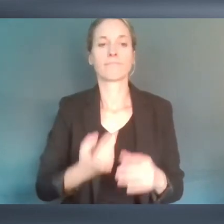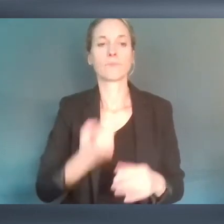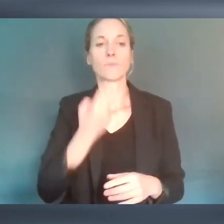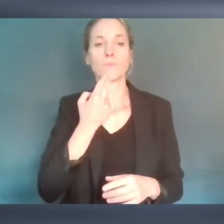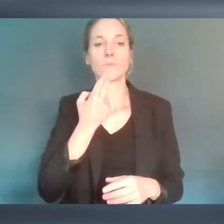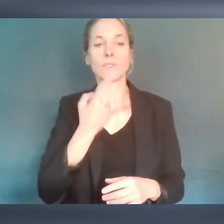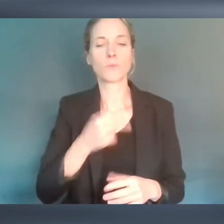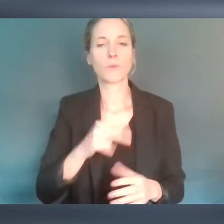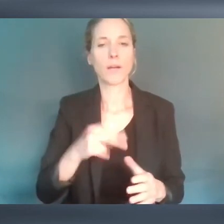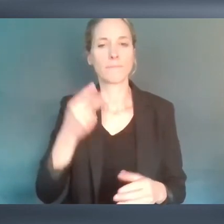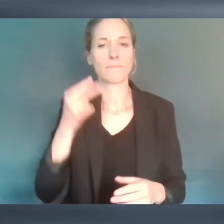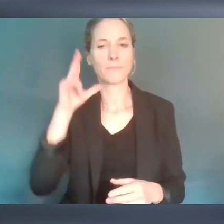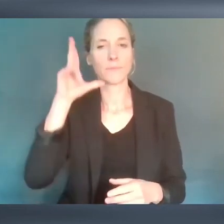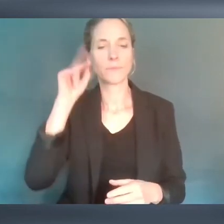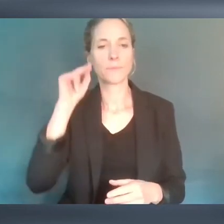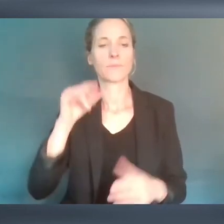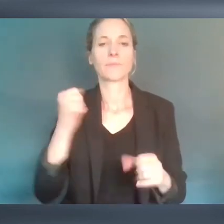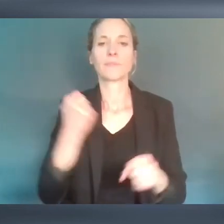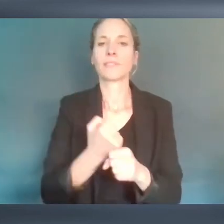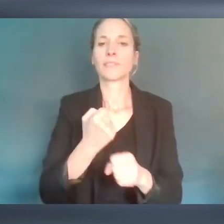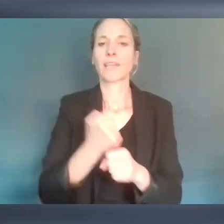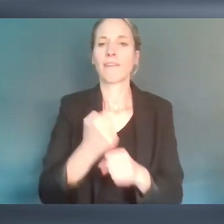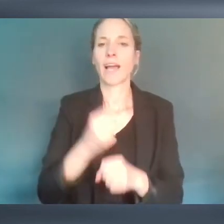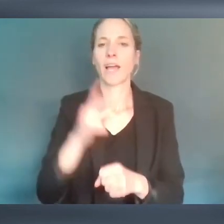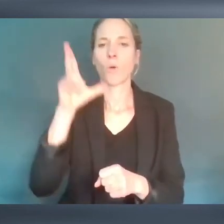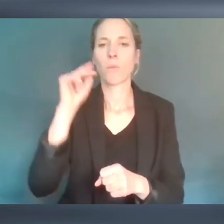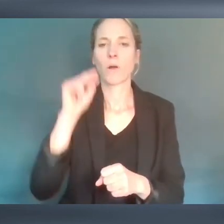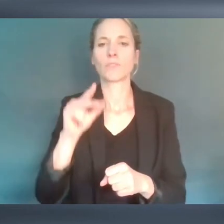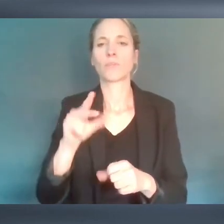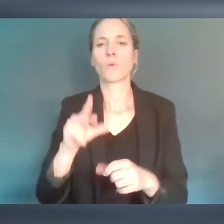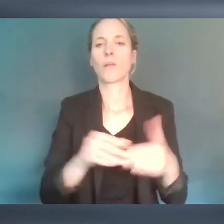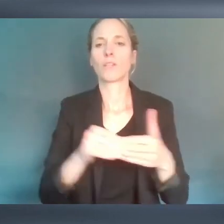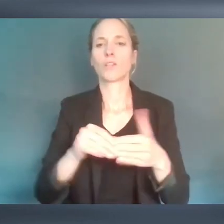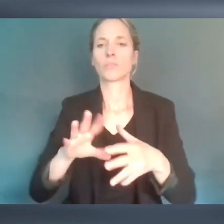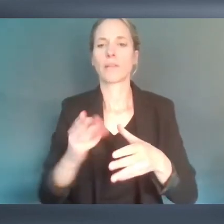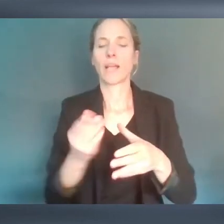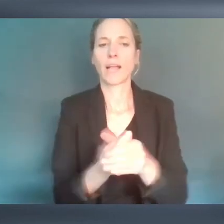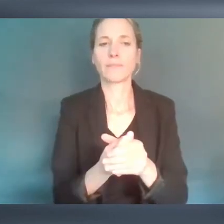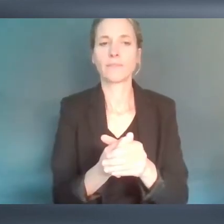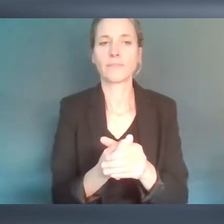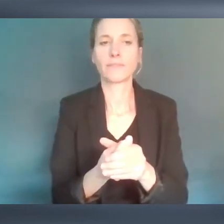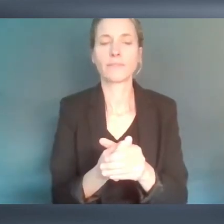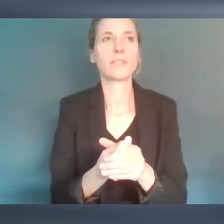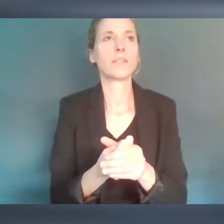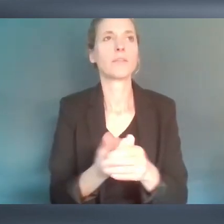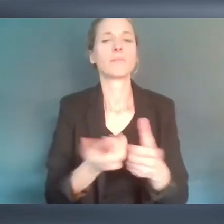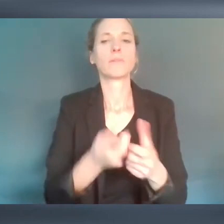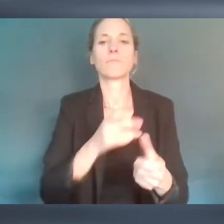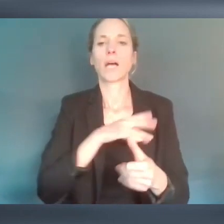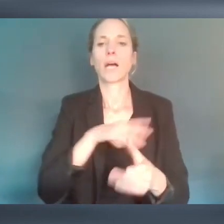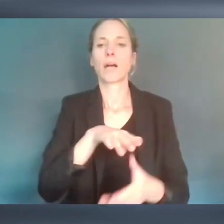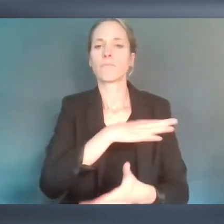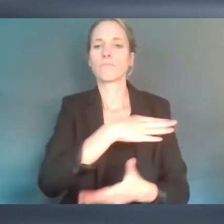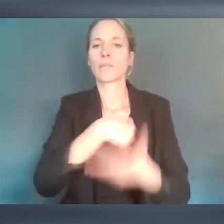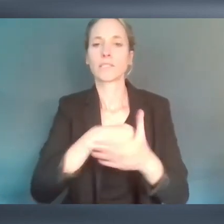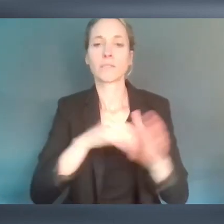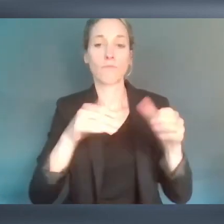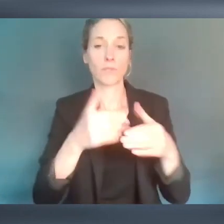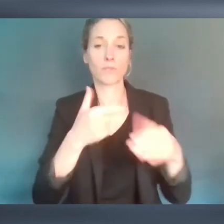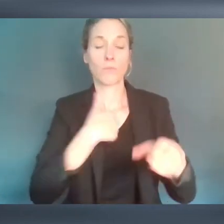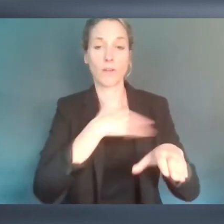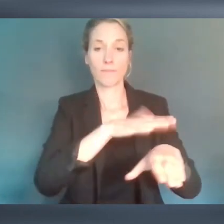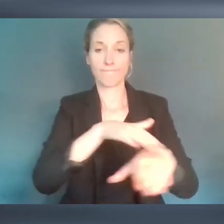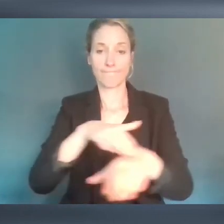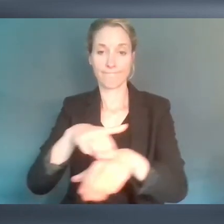du leadership inclusif de manière introspective ou en suivant une formation. Et je vous invite à aller regarder le